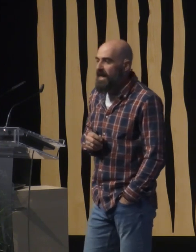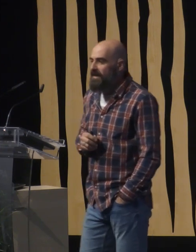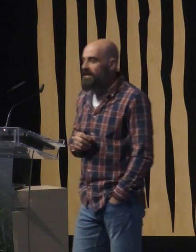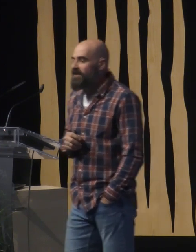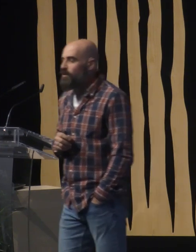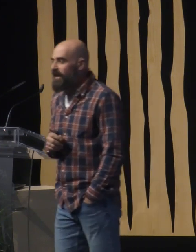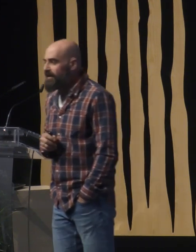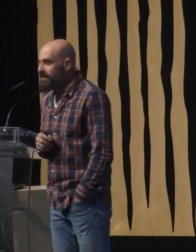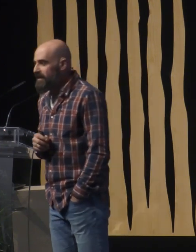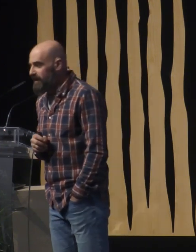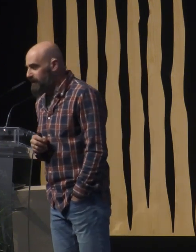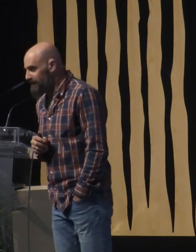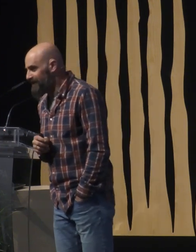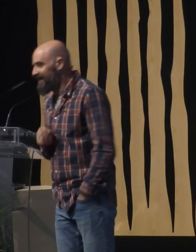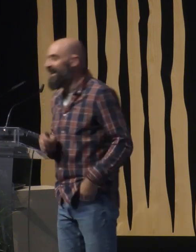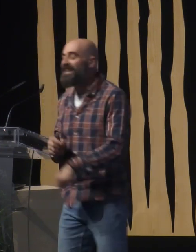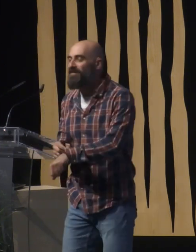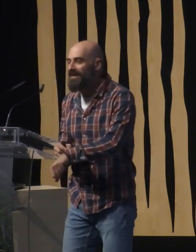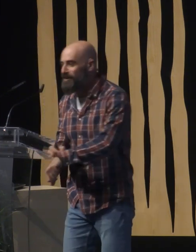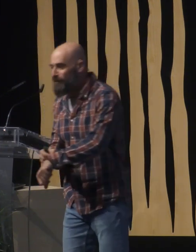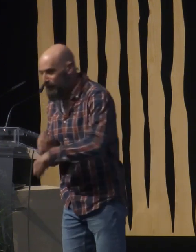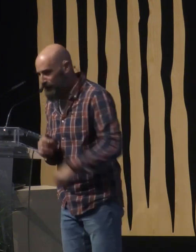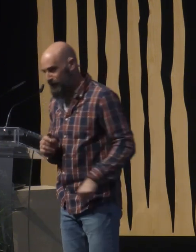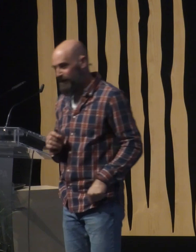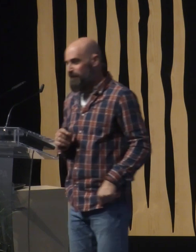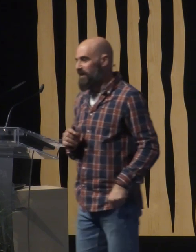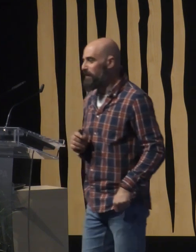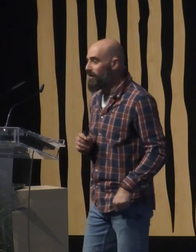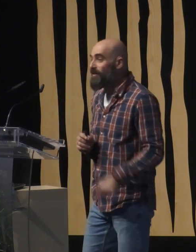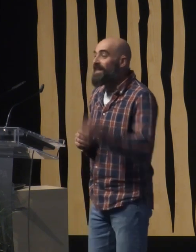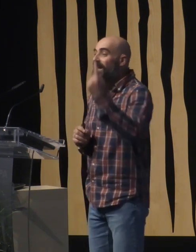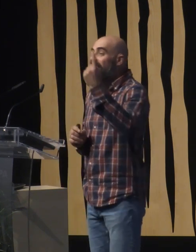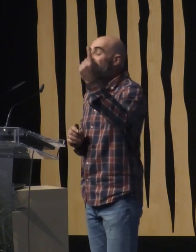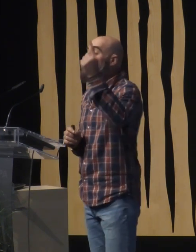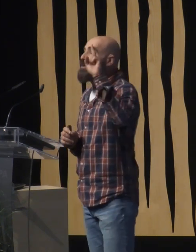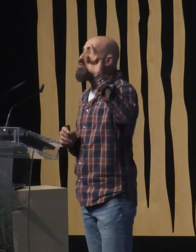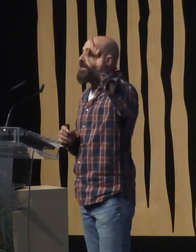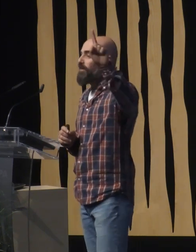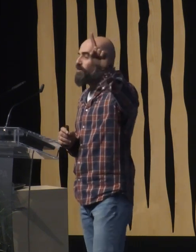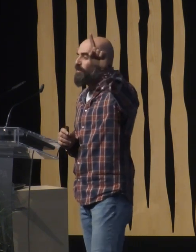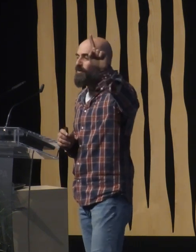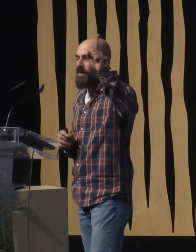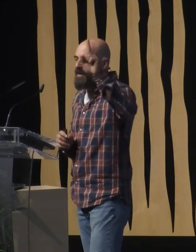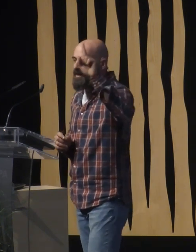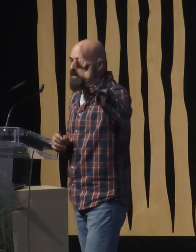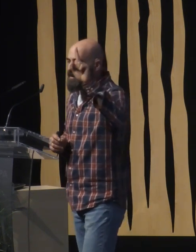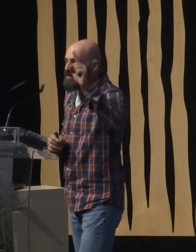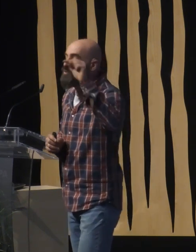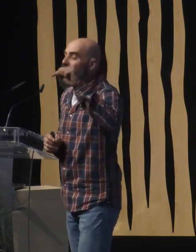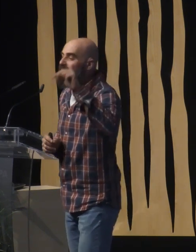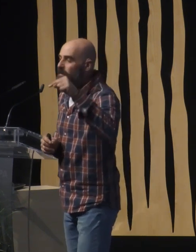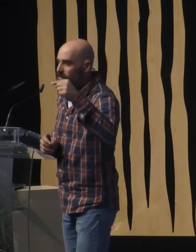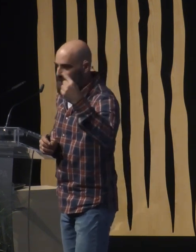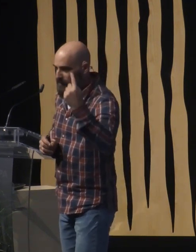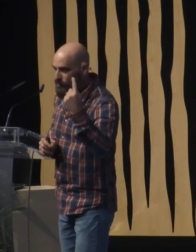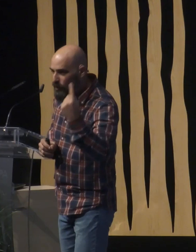a las 3:47. Y te faltan los segundos. ¿Me explico? Es que mi hijo es un mentiroso. Tú le